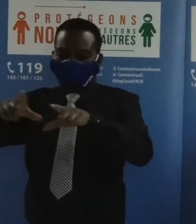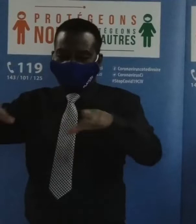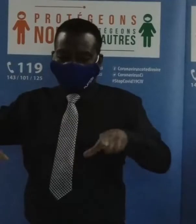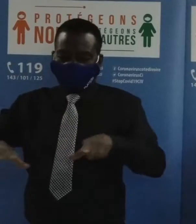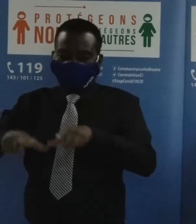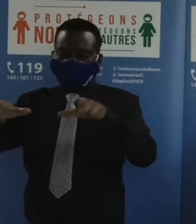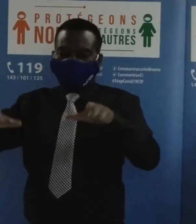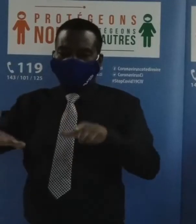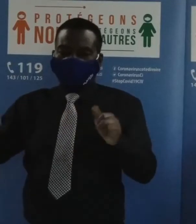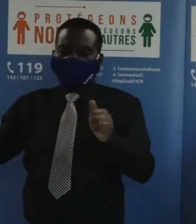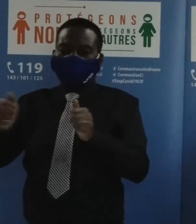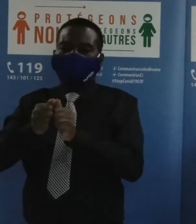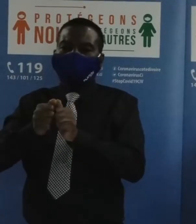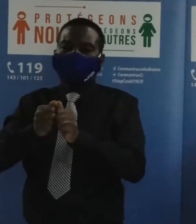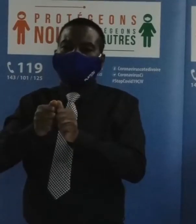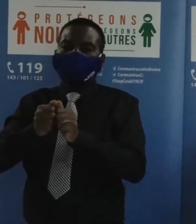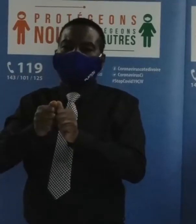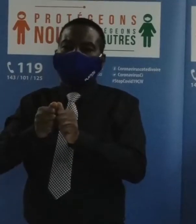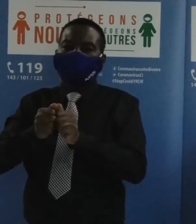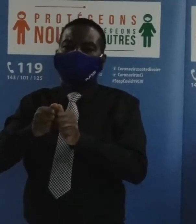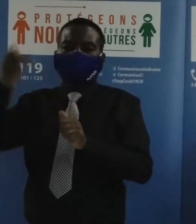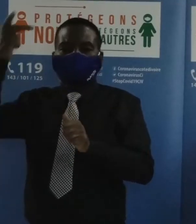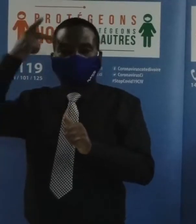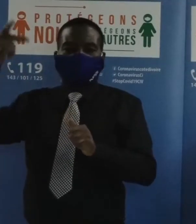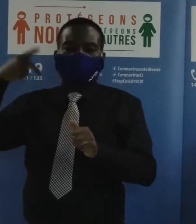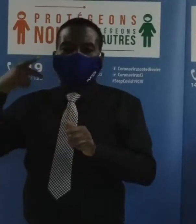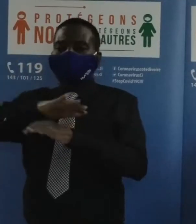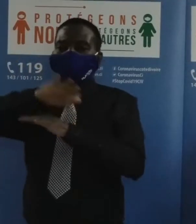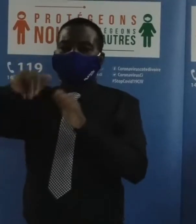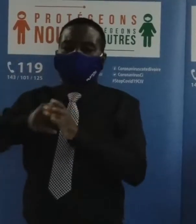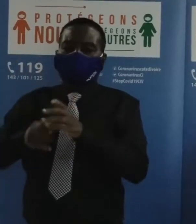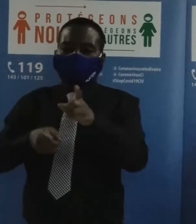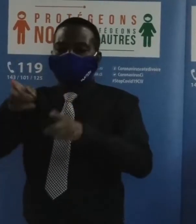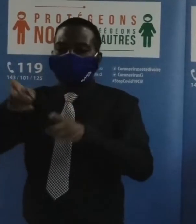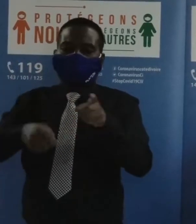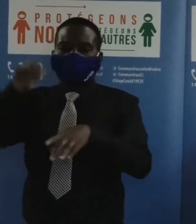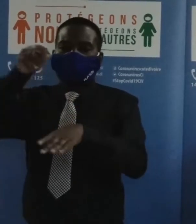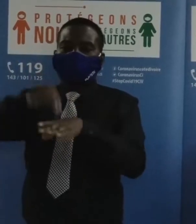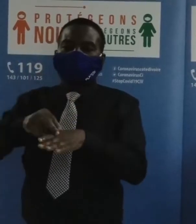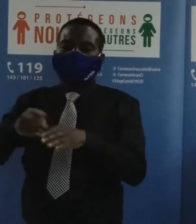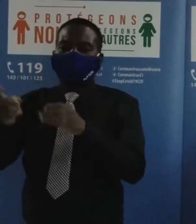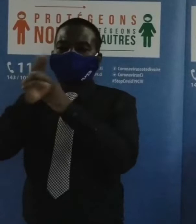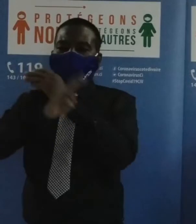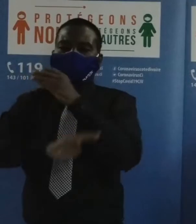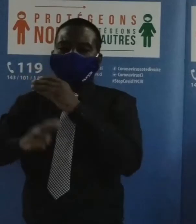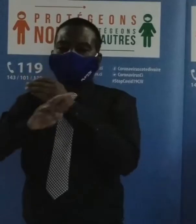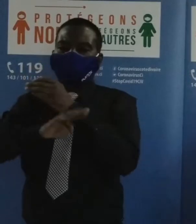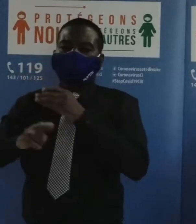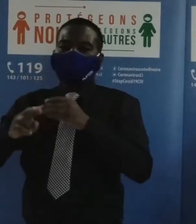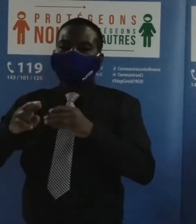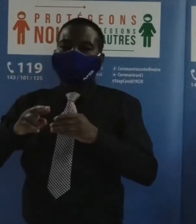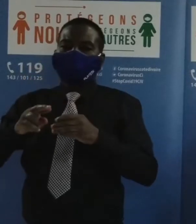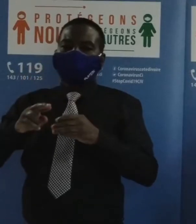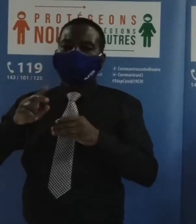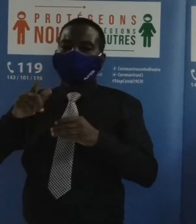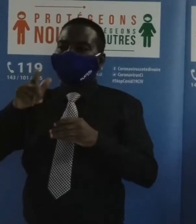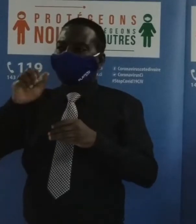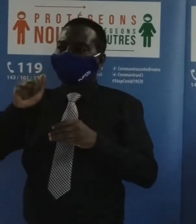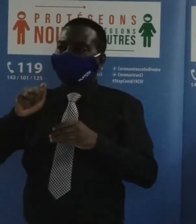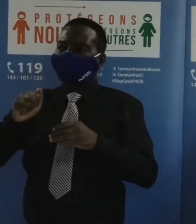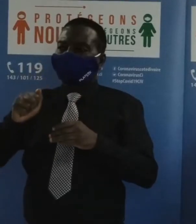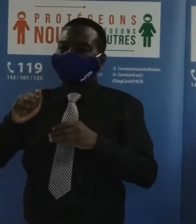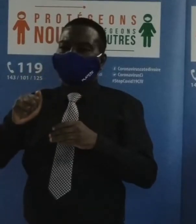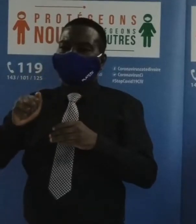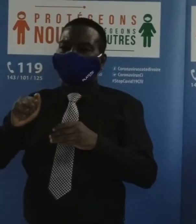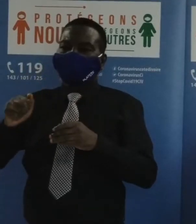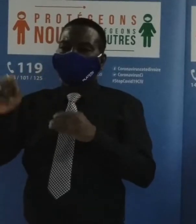composée bien sûr de la préfecture de toutes les directions régionales dont bien sûr la dimension